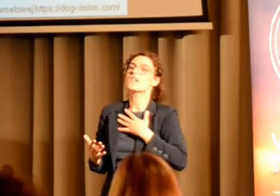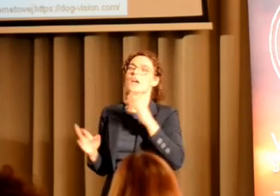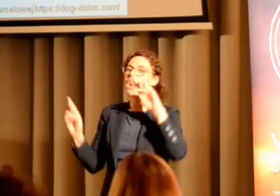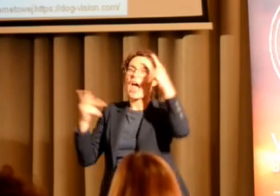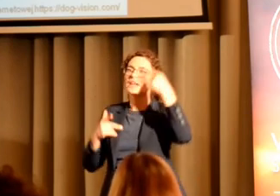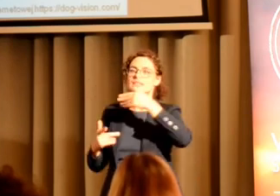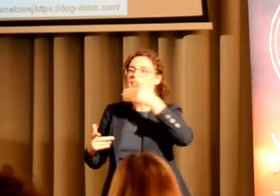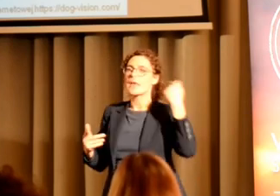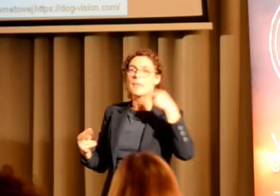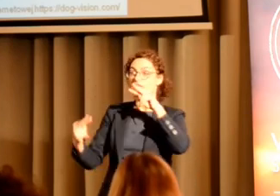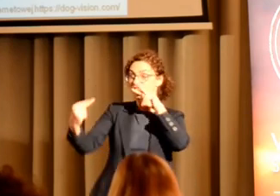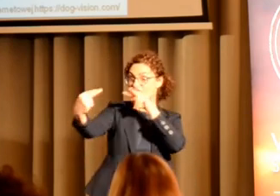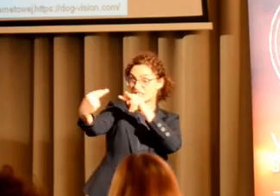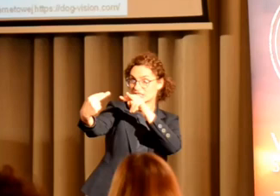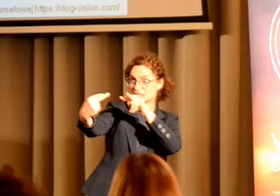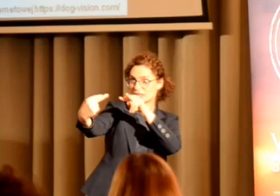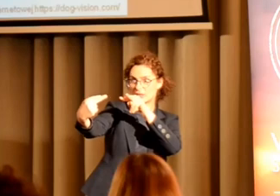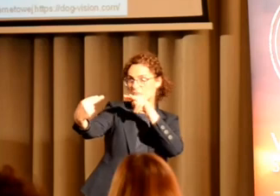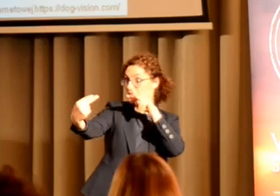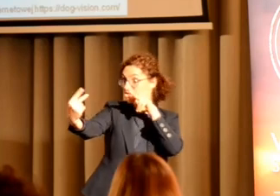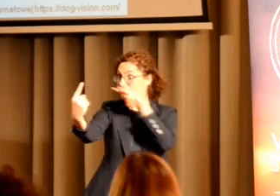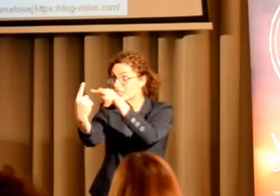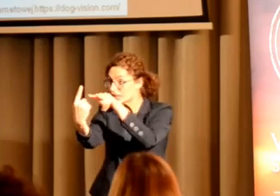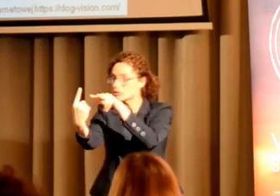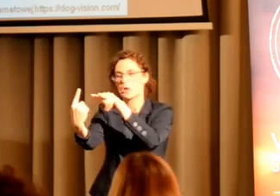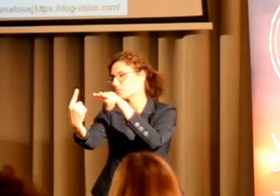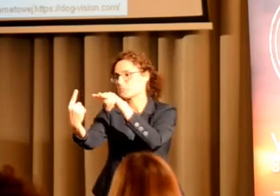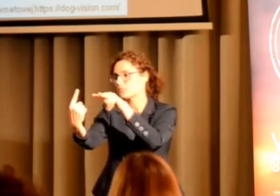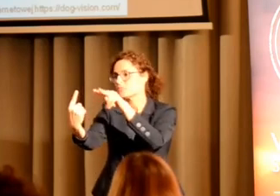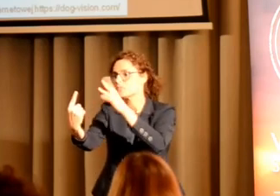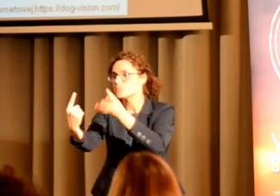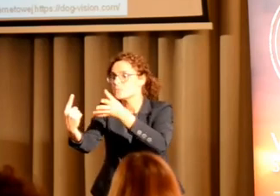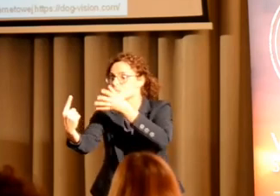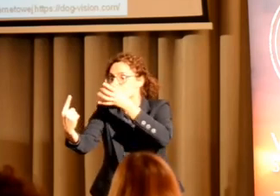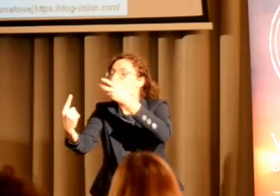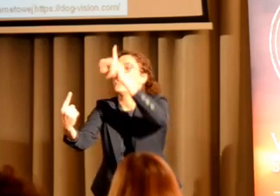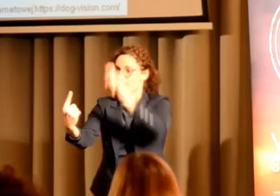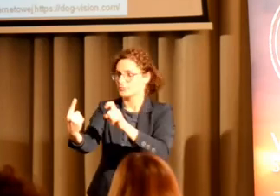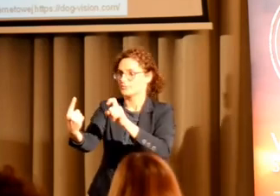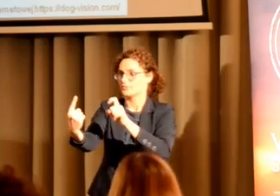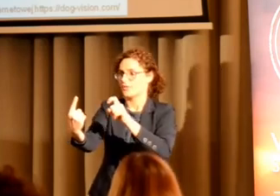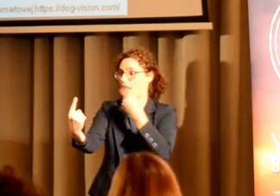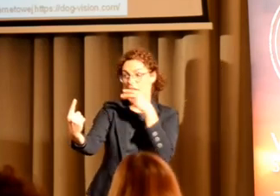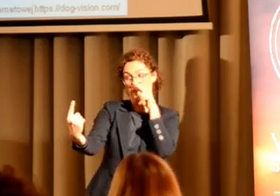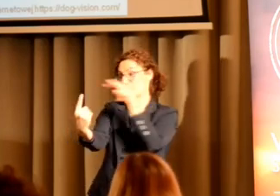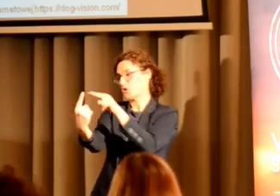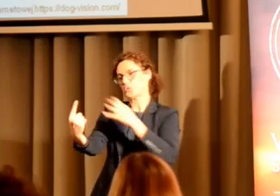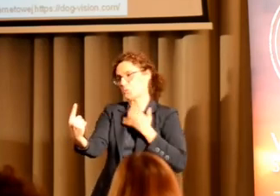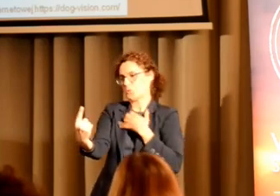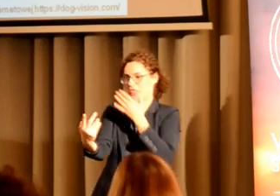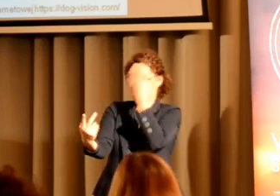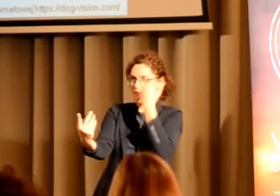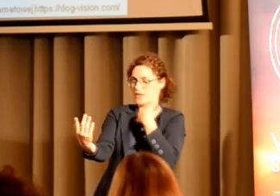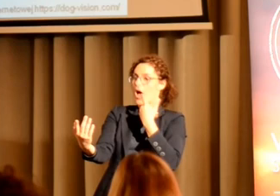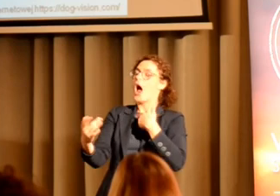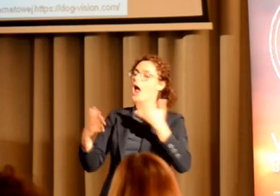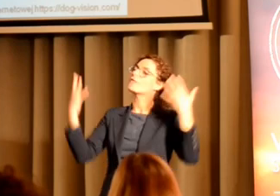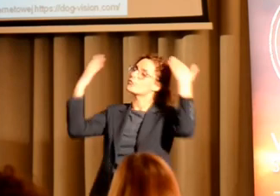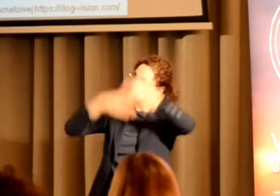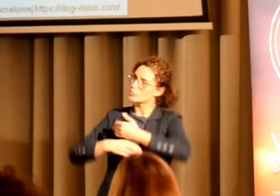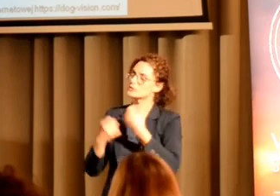reagują, widząc nas tylko. Dopóki nas nie poczują nosem, one mogą sobie nie zdawać sprawy, z czym mają do czynienia. Natomiast widzą lepiej w